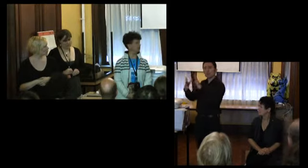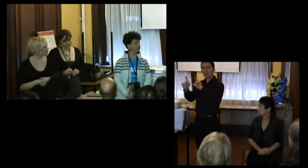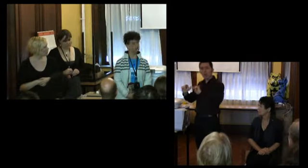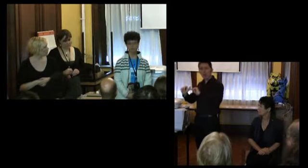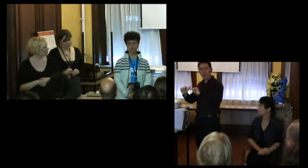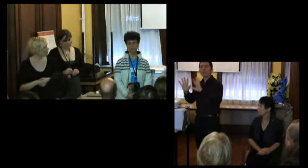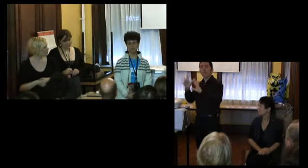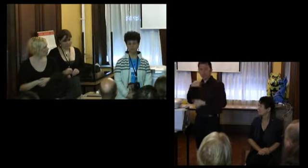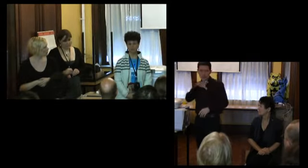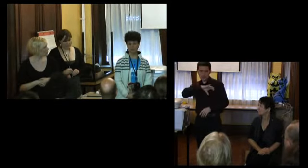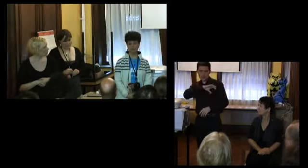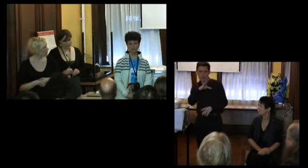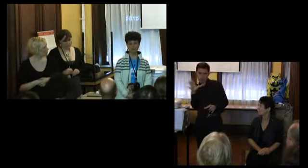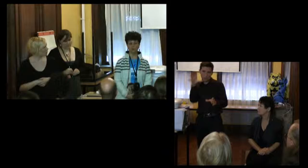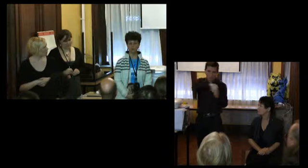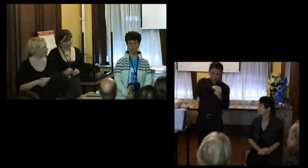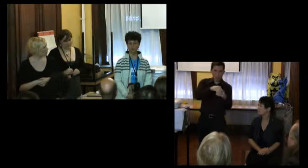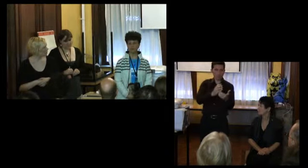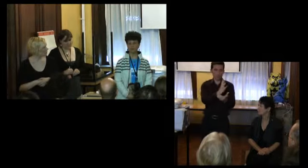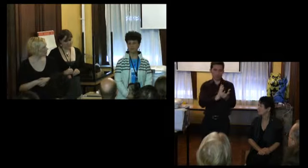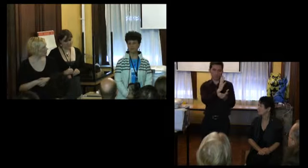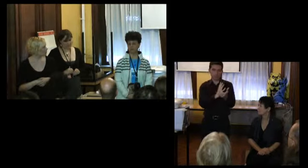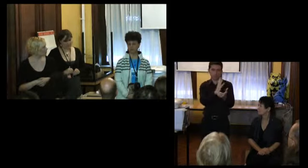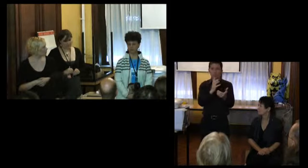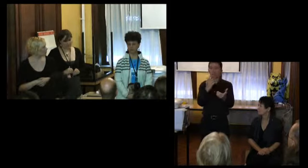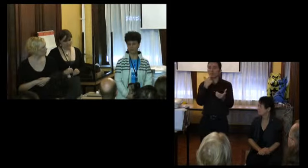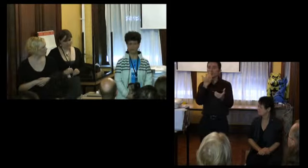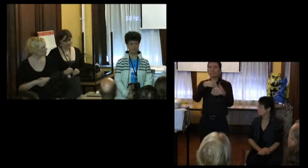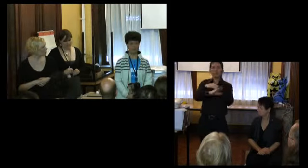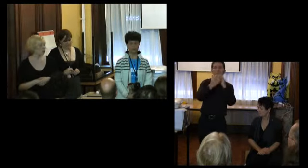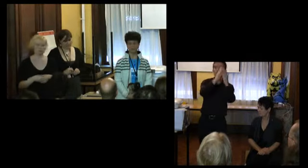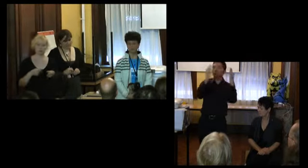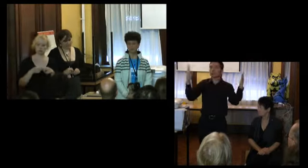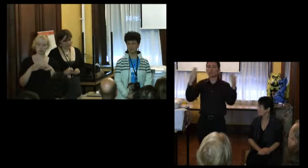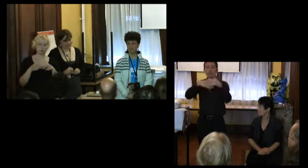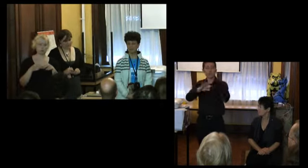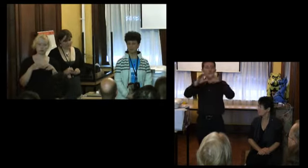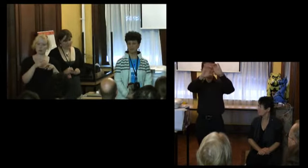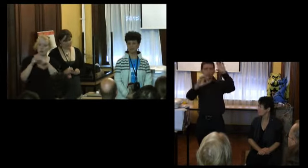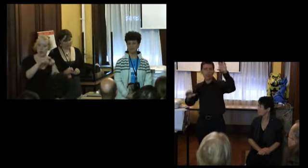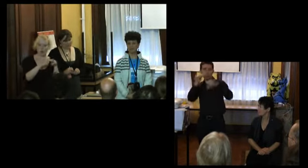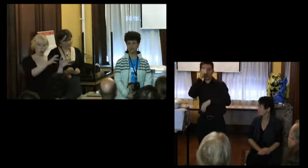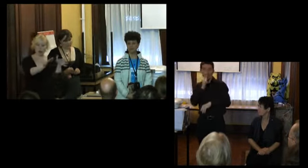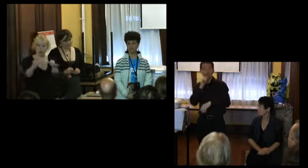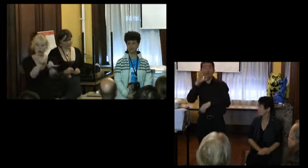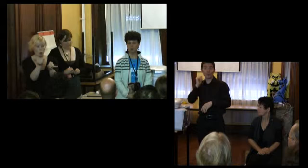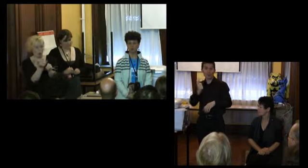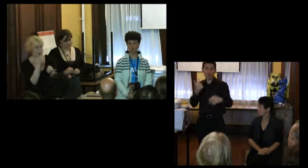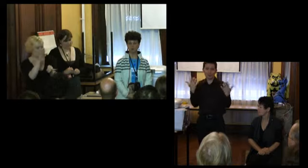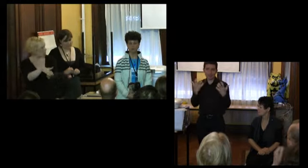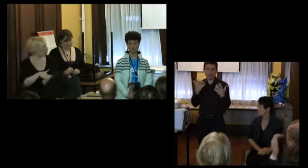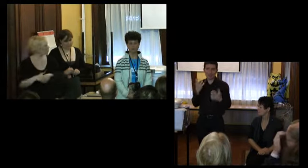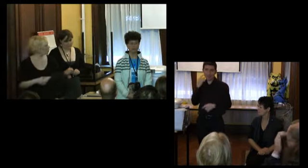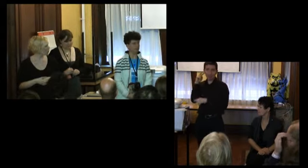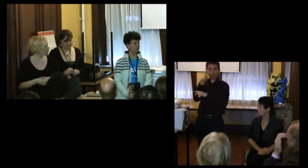voulons essayer de les développer dans le musée, dans les expositions. Donc c'est pour ça que ça m'intéresse d'être ici, pour